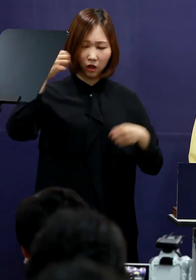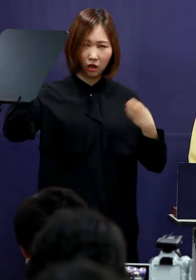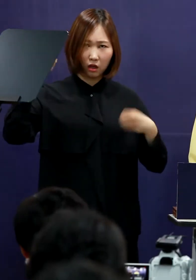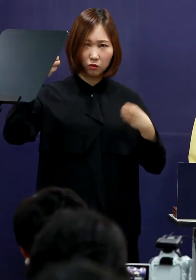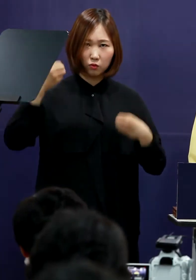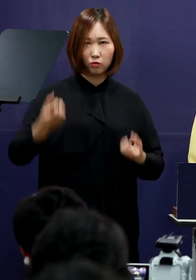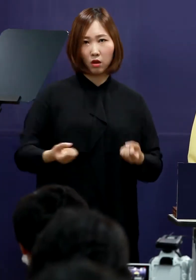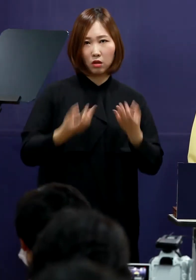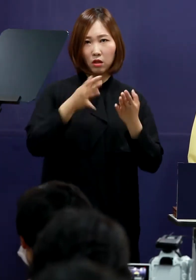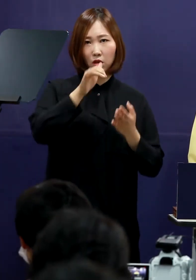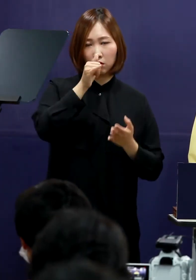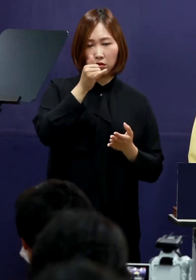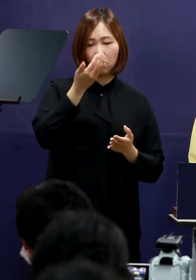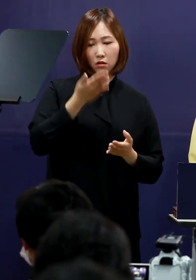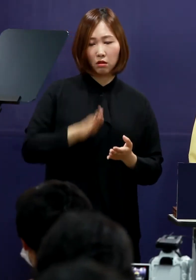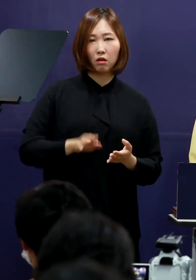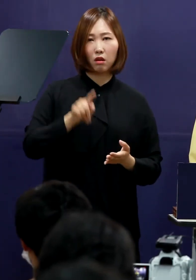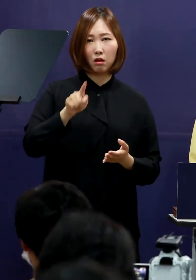있고 그래서